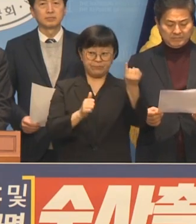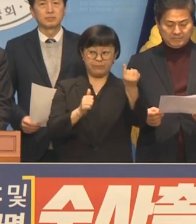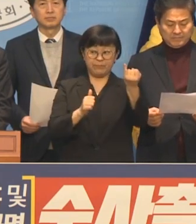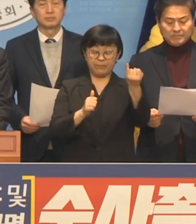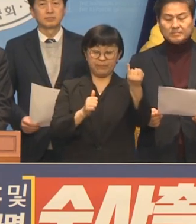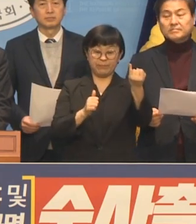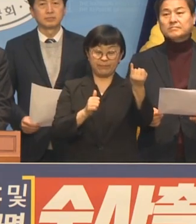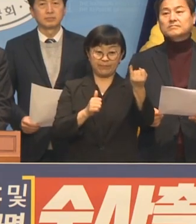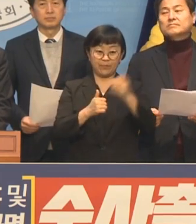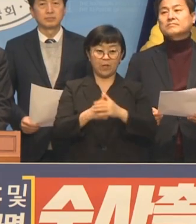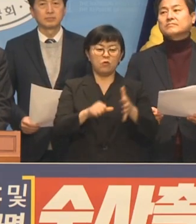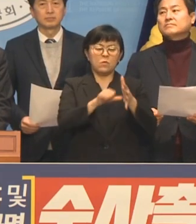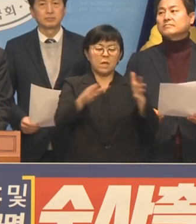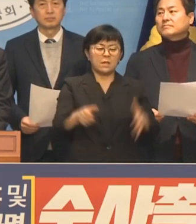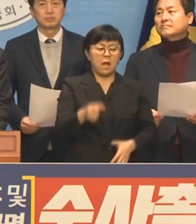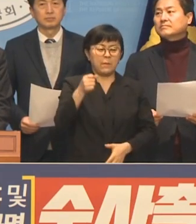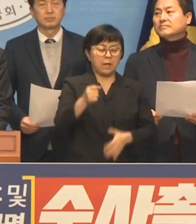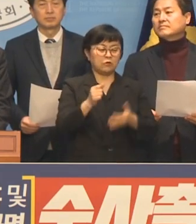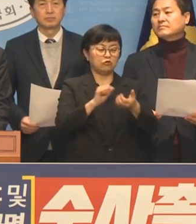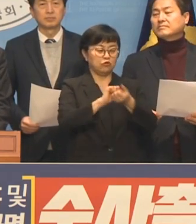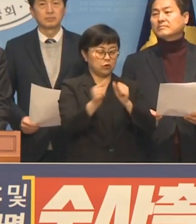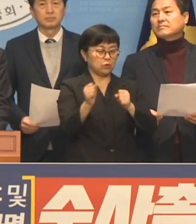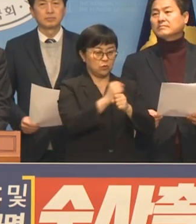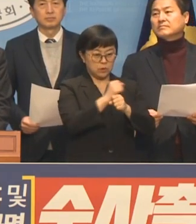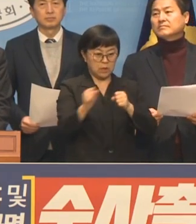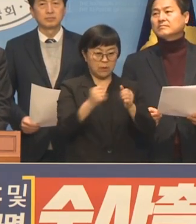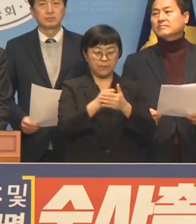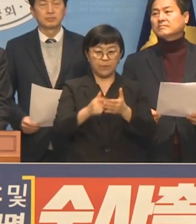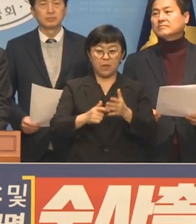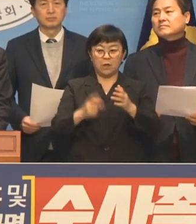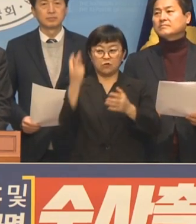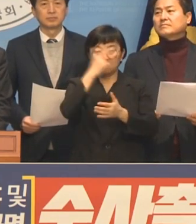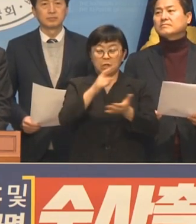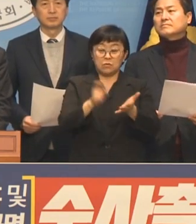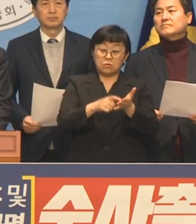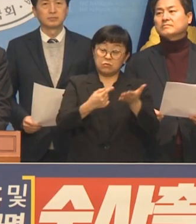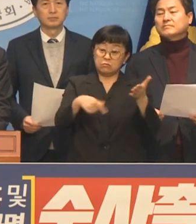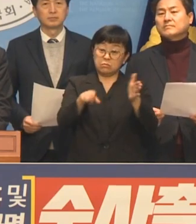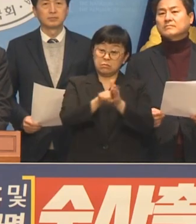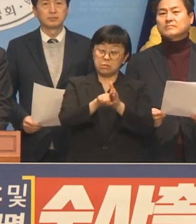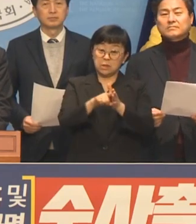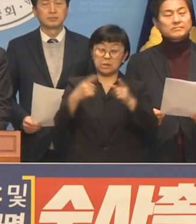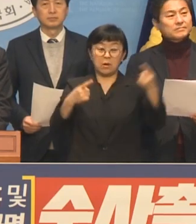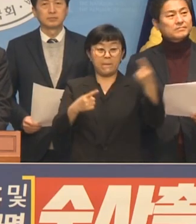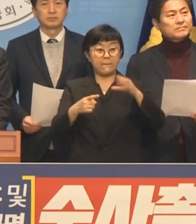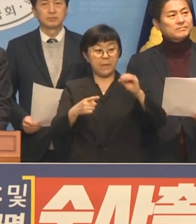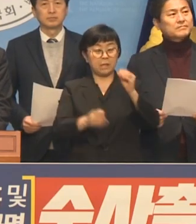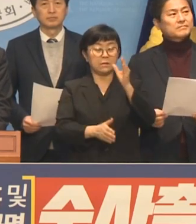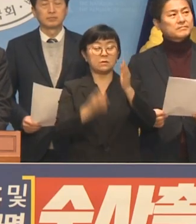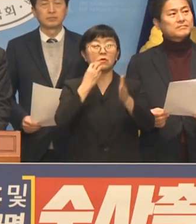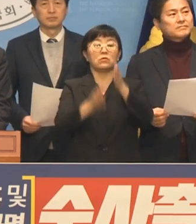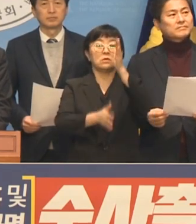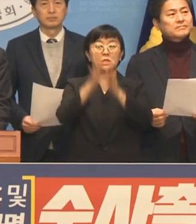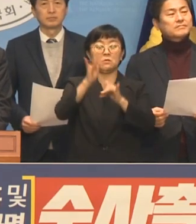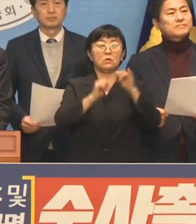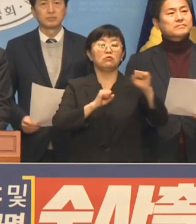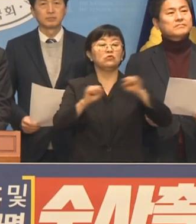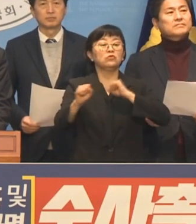여사의 명품백, 주가 조작, 수사 촉구를 위한 천만 서울시민